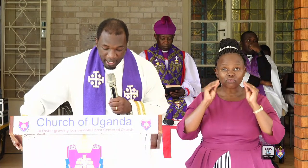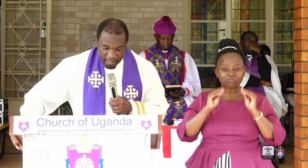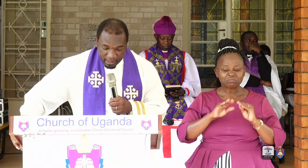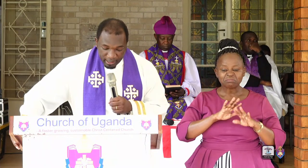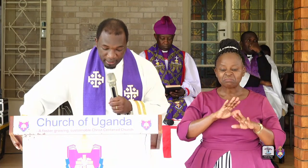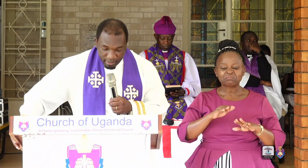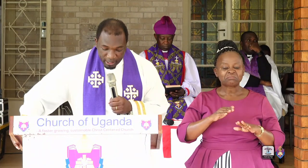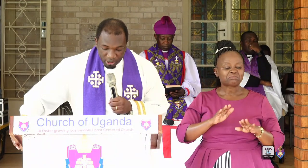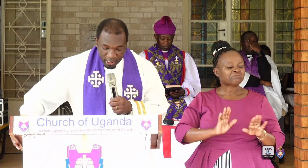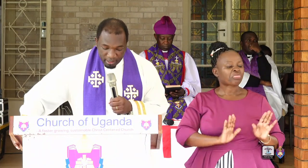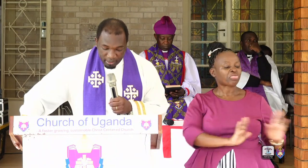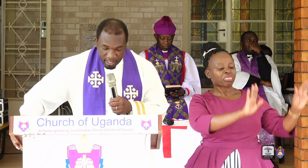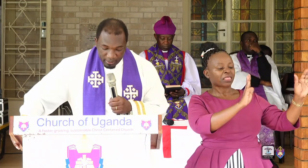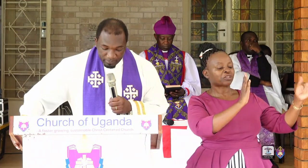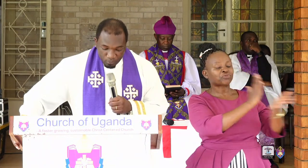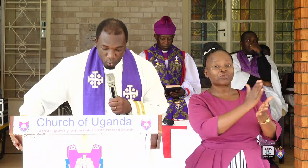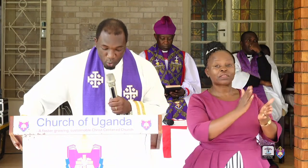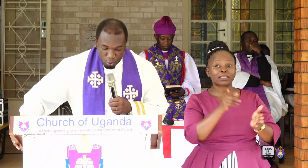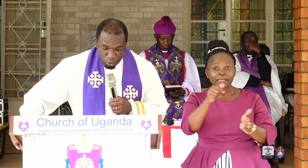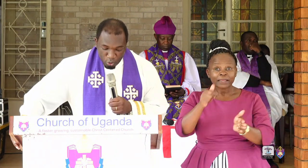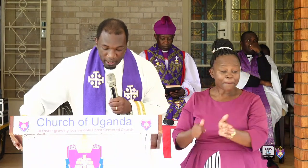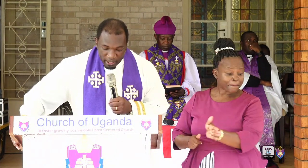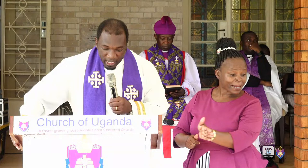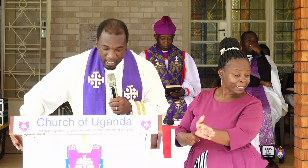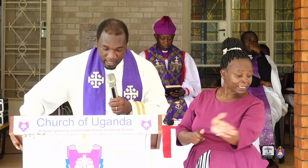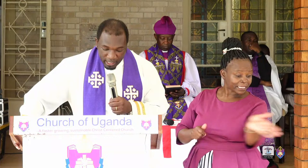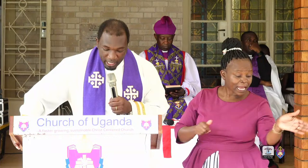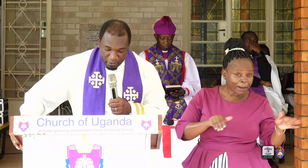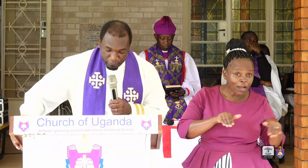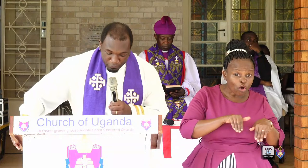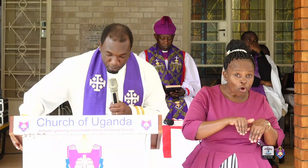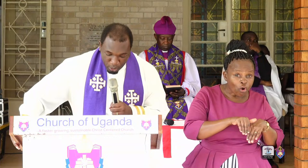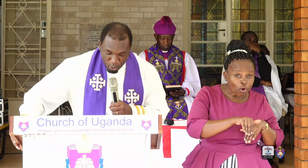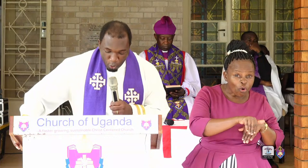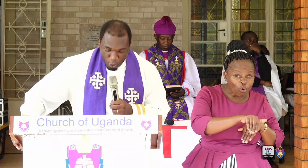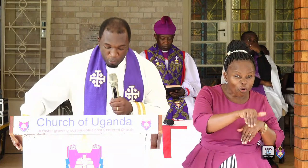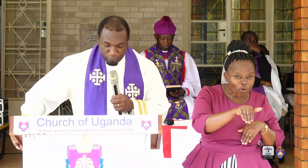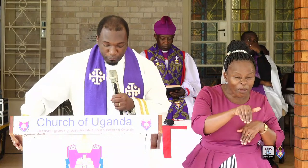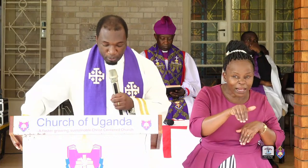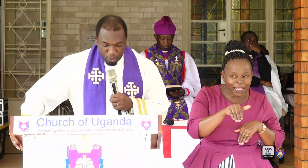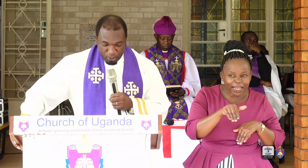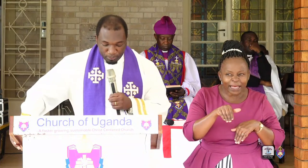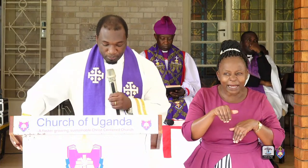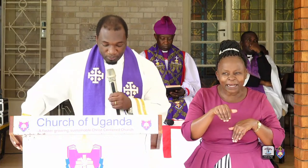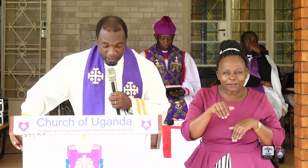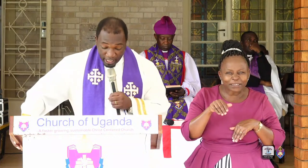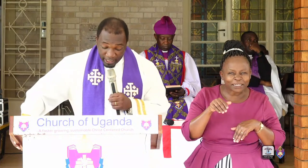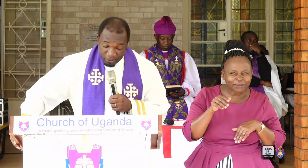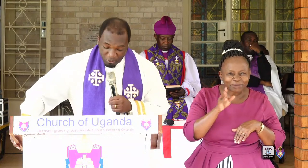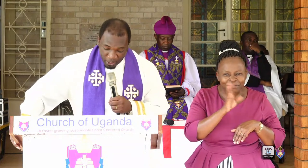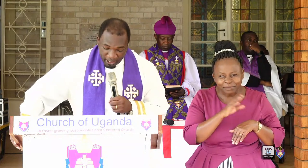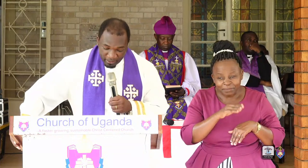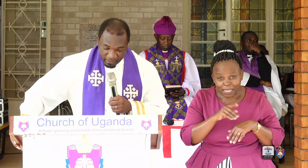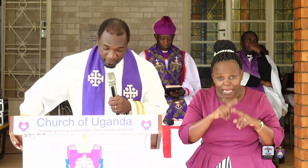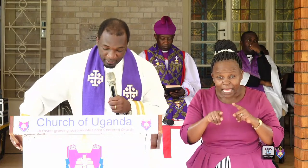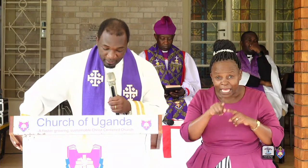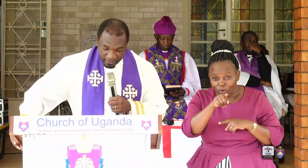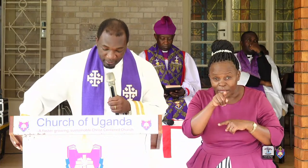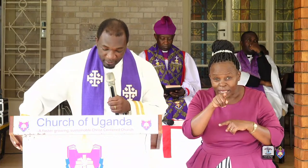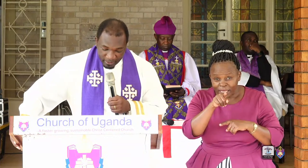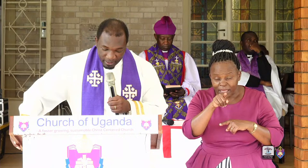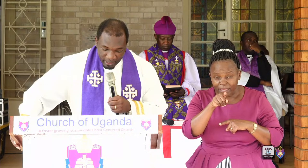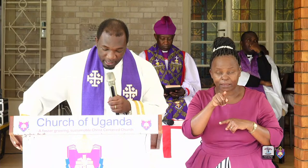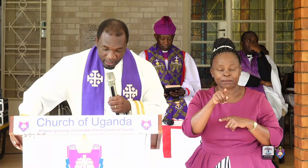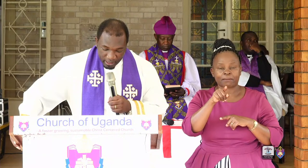amazima, balikyama okugoberera enfumo obufumo. Naye ggwe